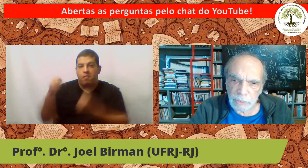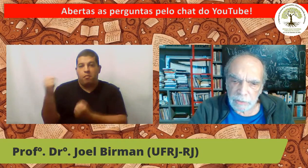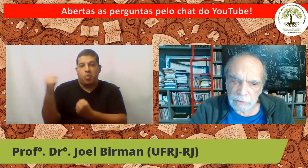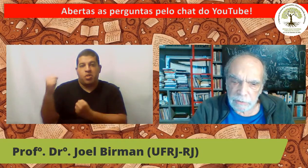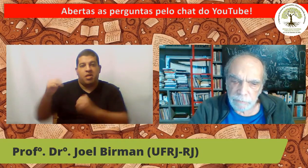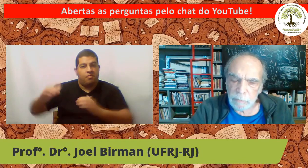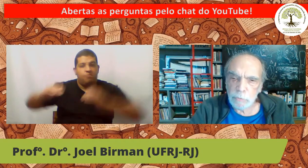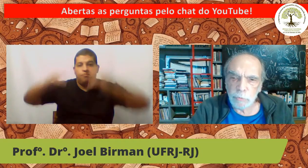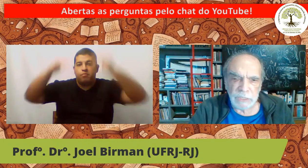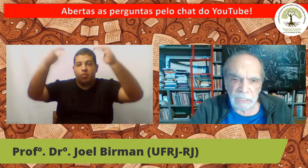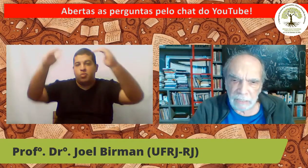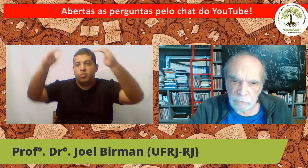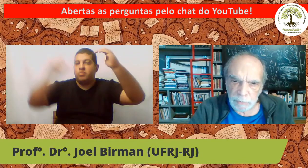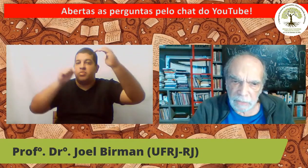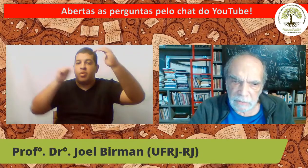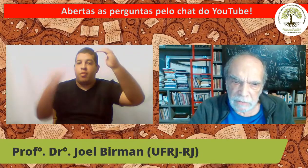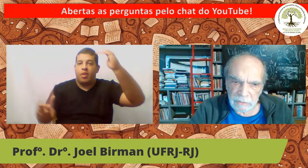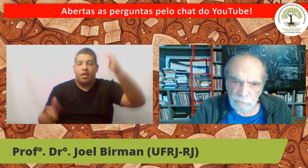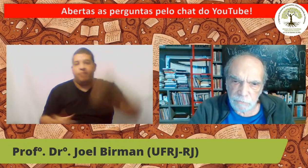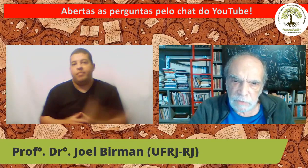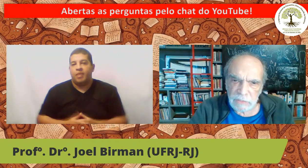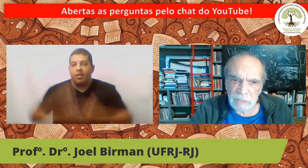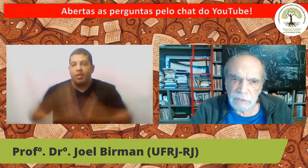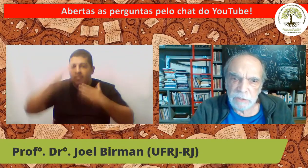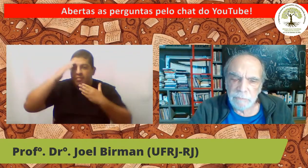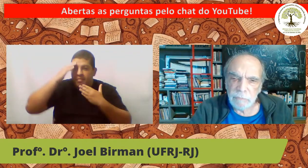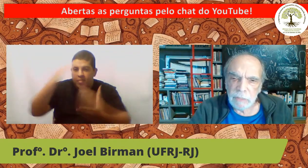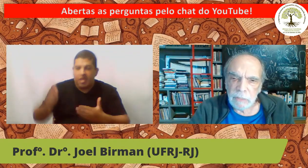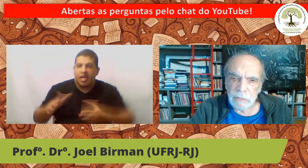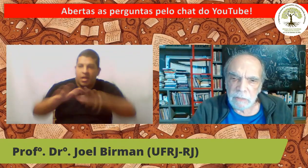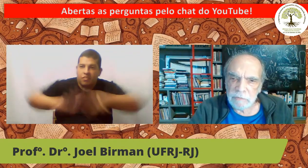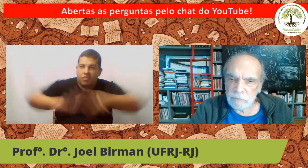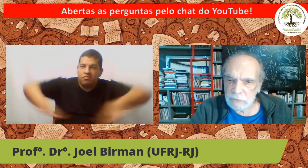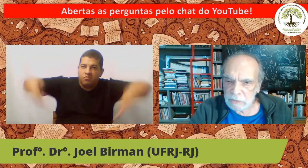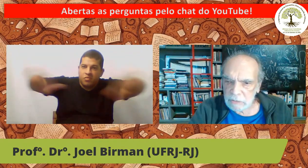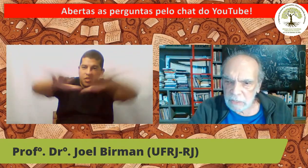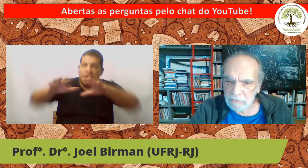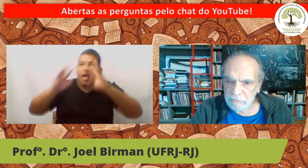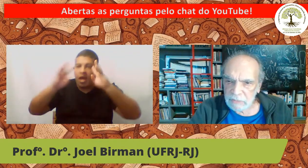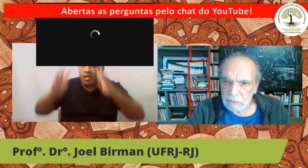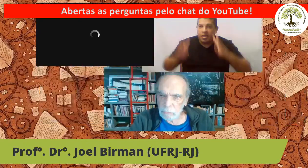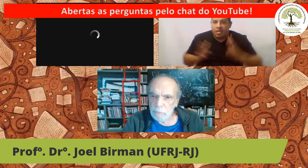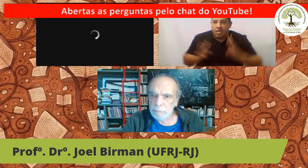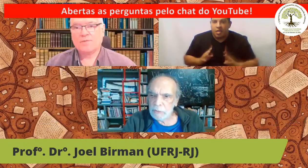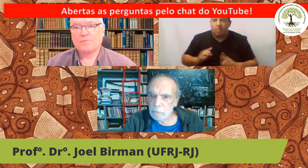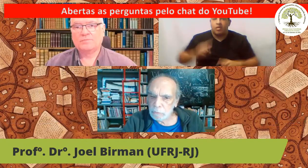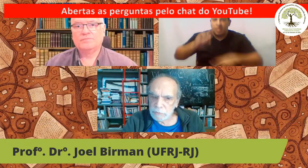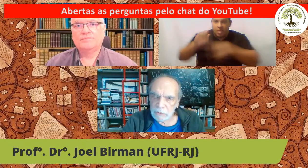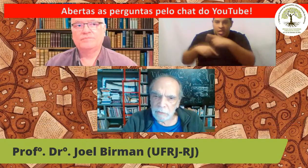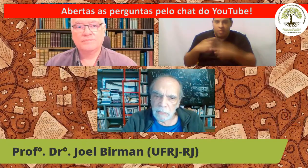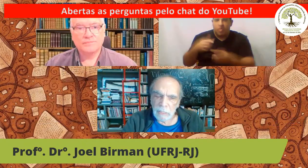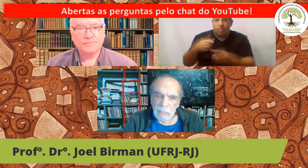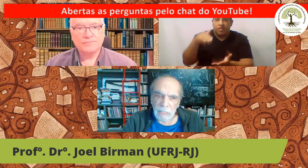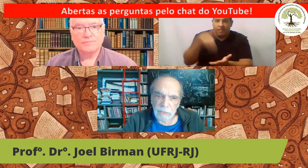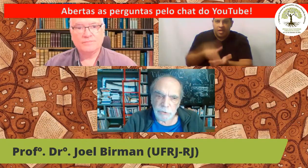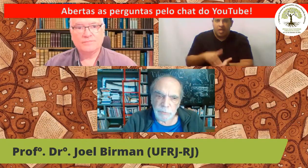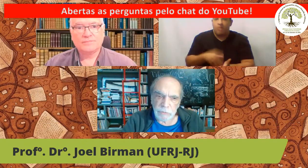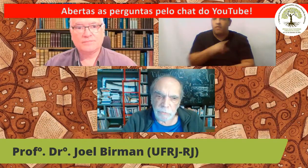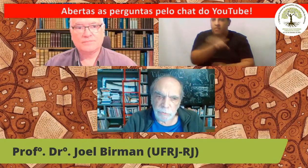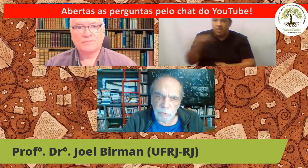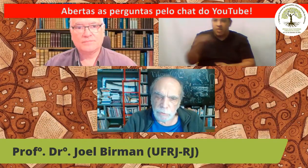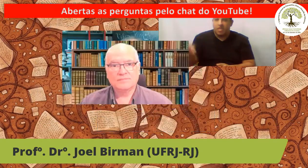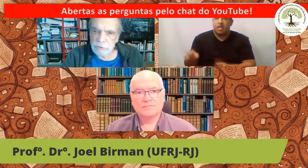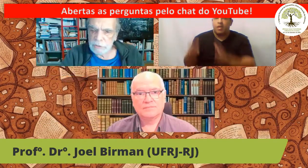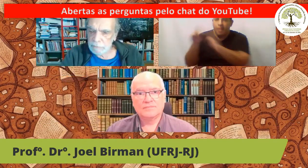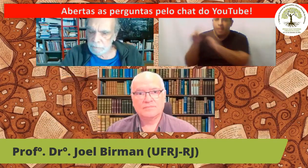as mulheres. Muito obrigado pela atenção de vocês. E se vocês quiserem fazer alguma pergunta a respeito